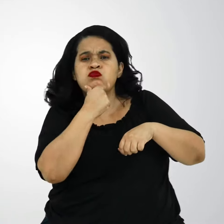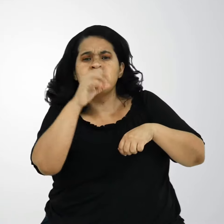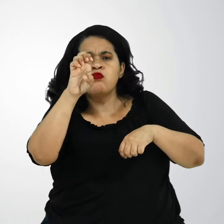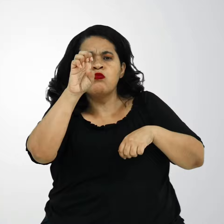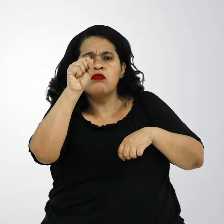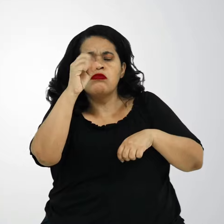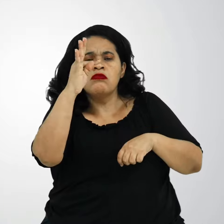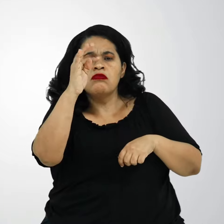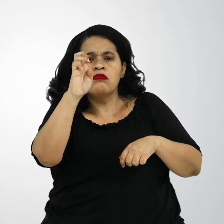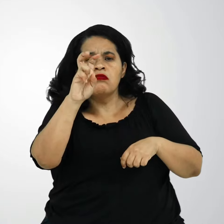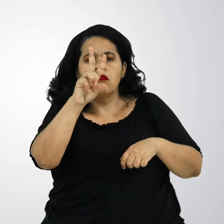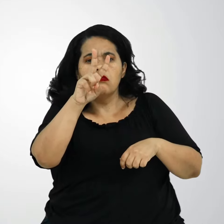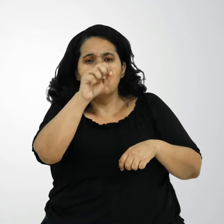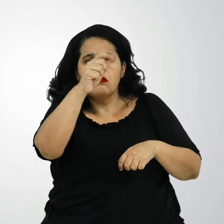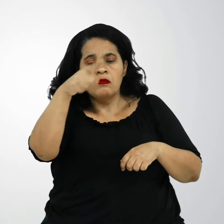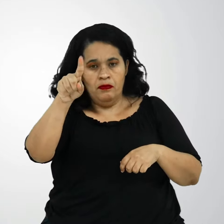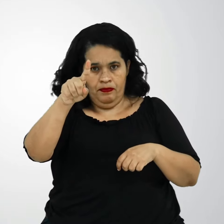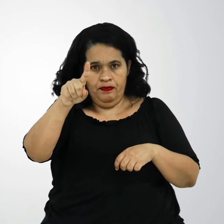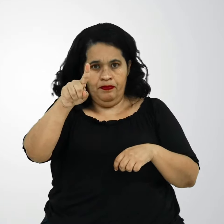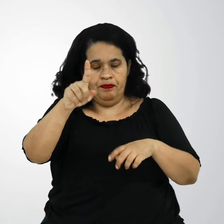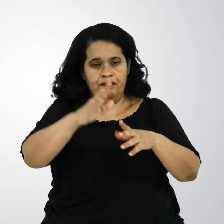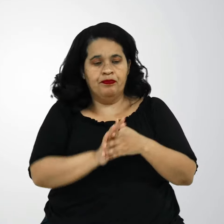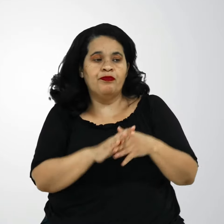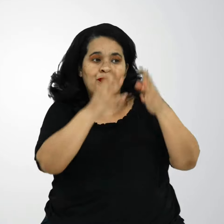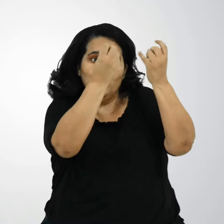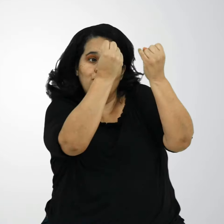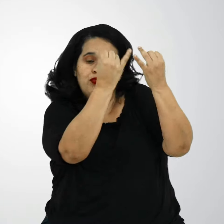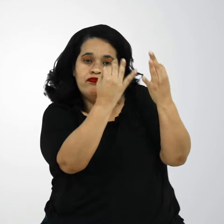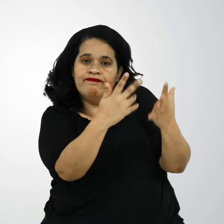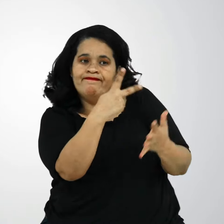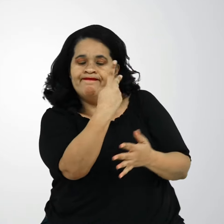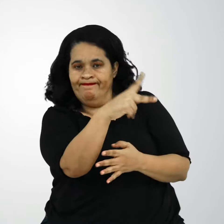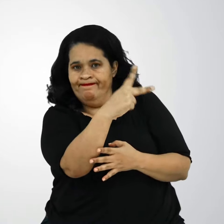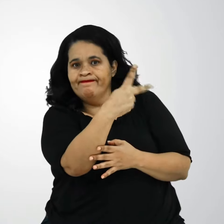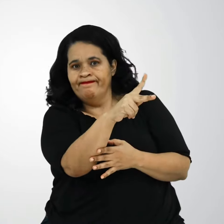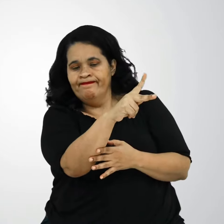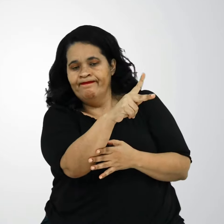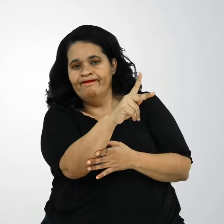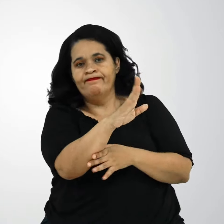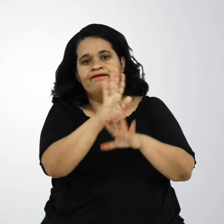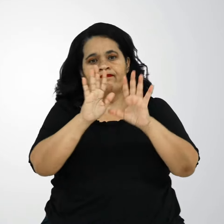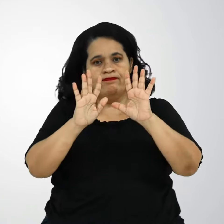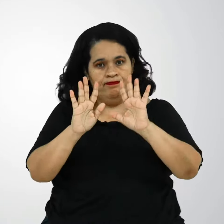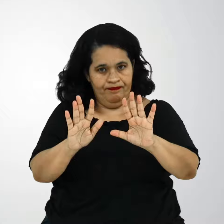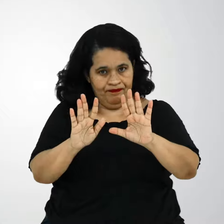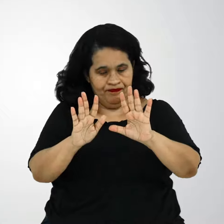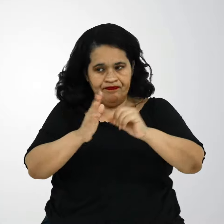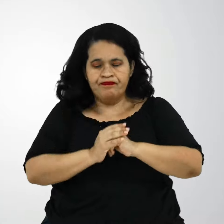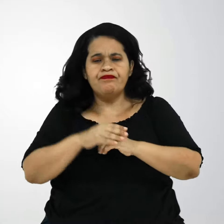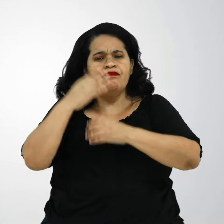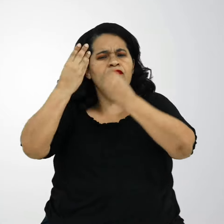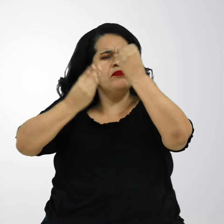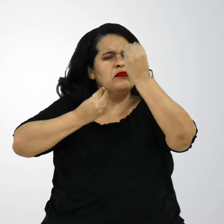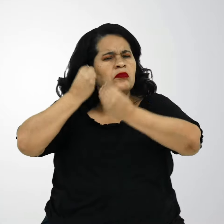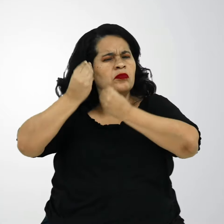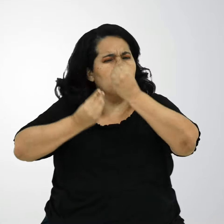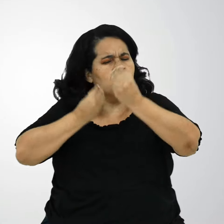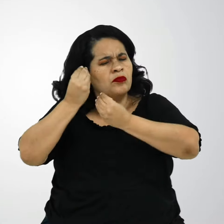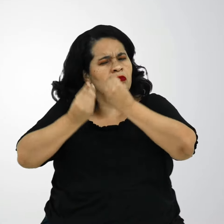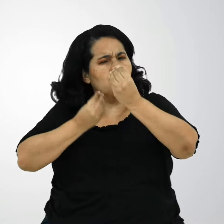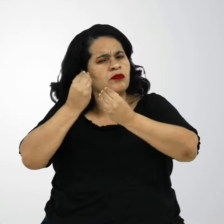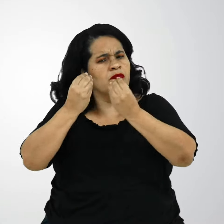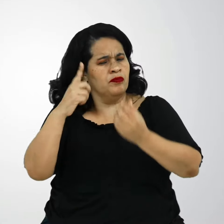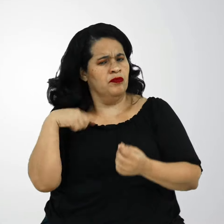novo tempo, né? Então, essas são as explicações, né? Mas assim, como que a gente...